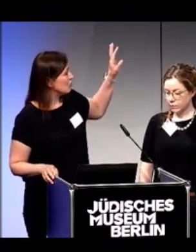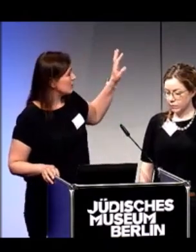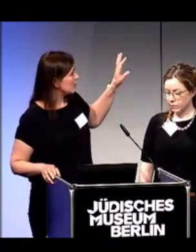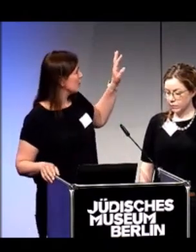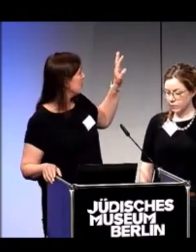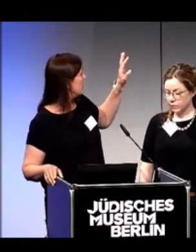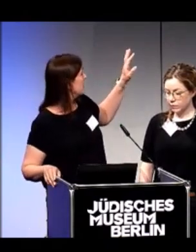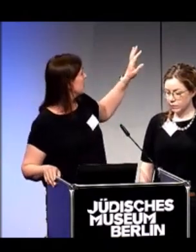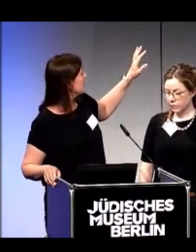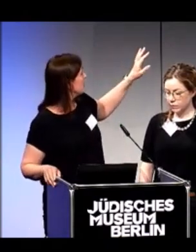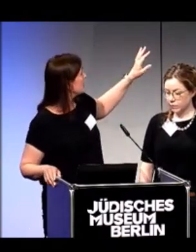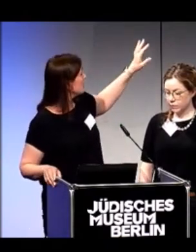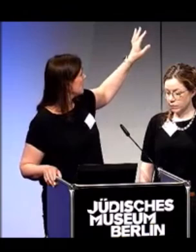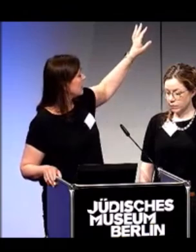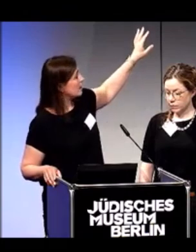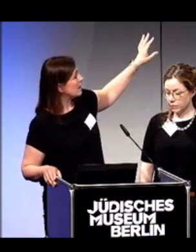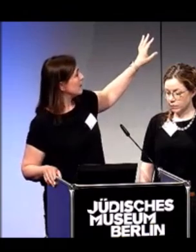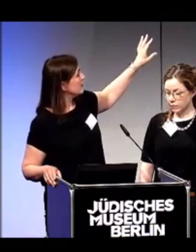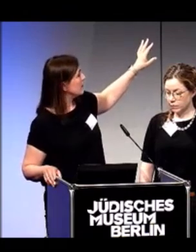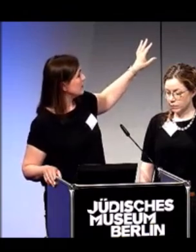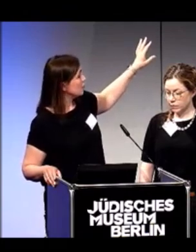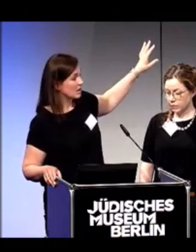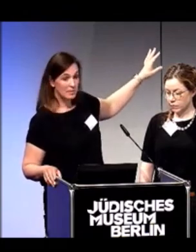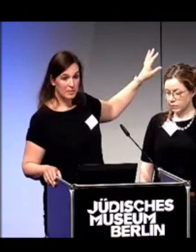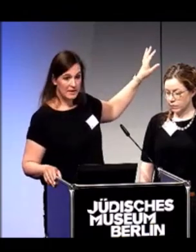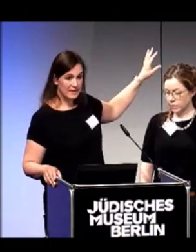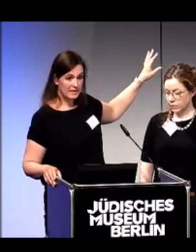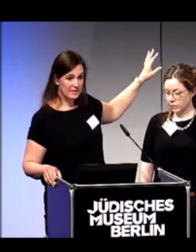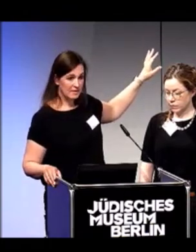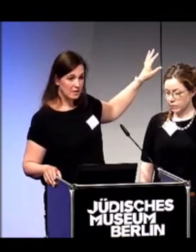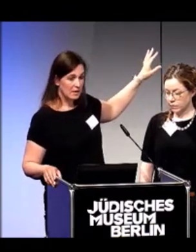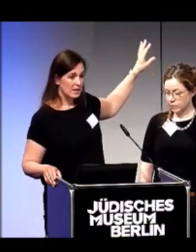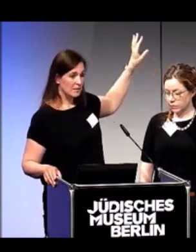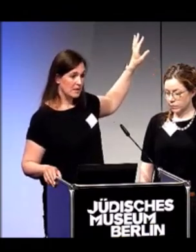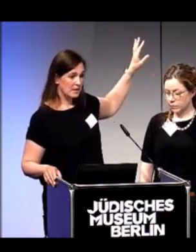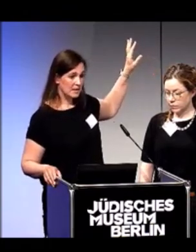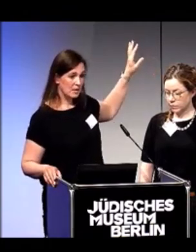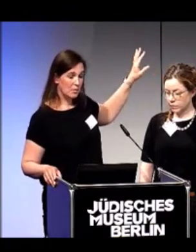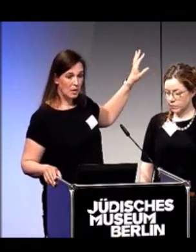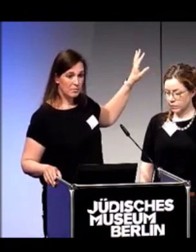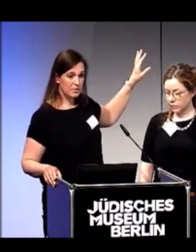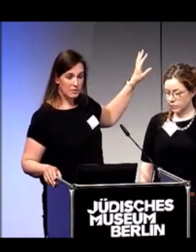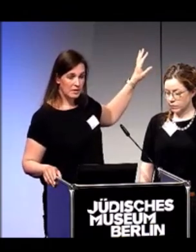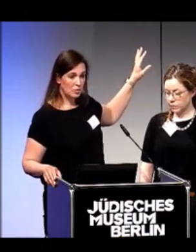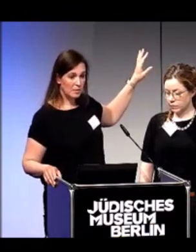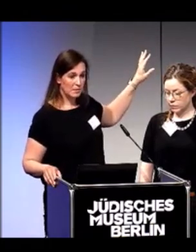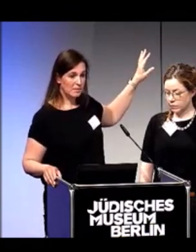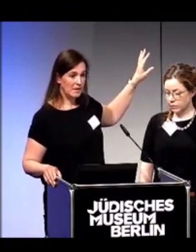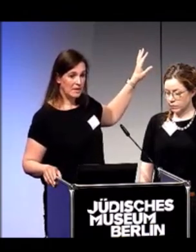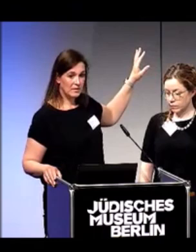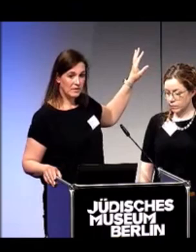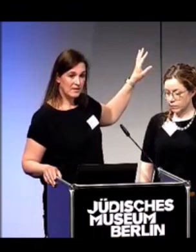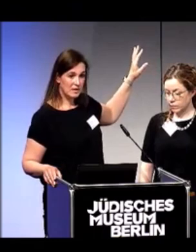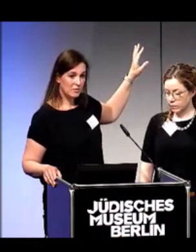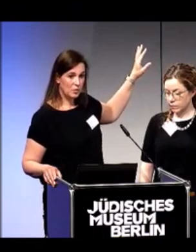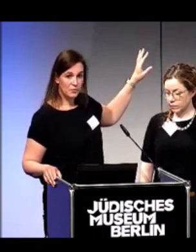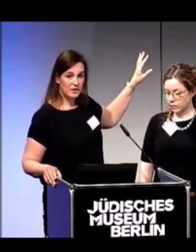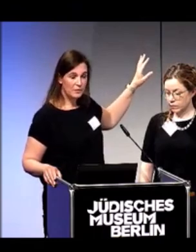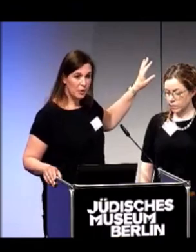Screenshot aus unserem Backend gemacht. Und zwar arbeite ich ganz stark mit Playlisten, damit ich da überhaupt irgendwie einen Überblick behalte, was ich wo wie